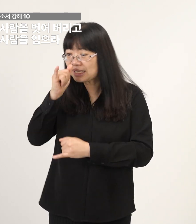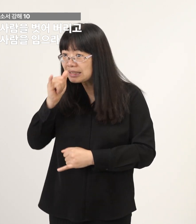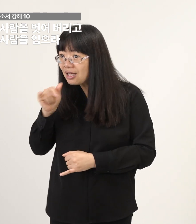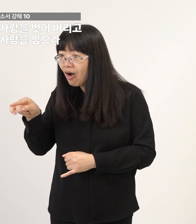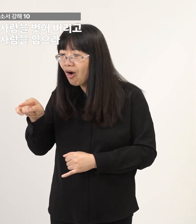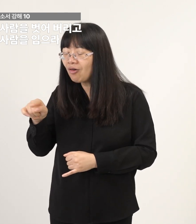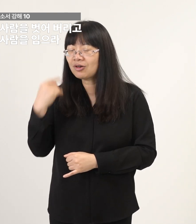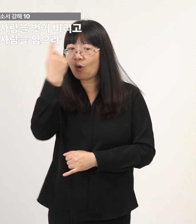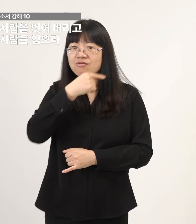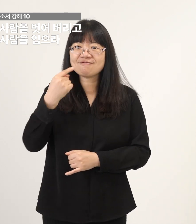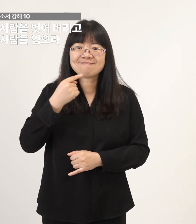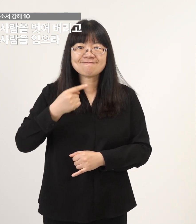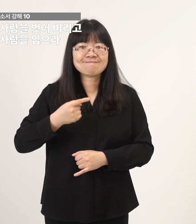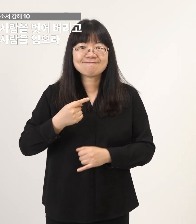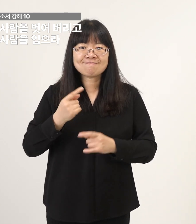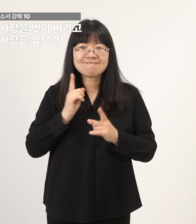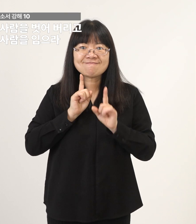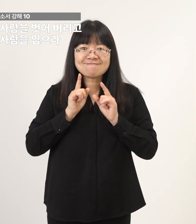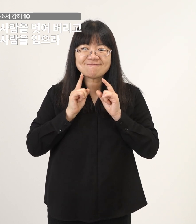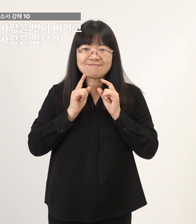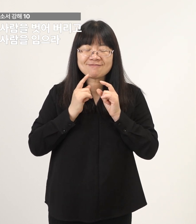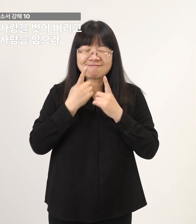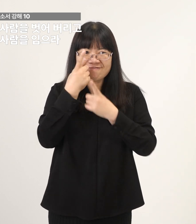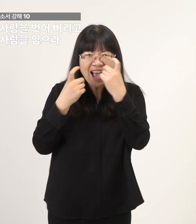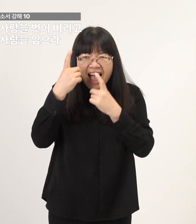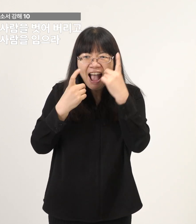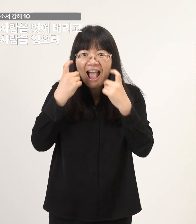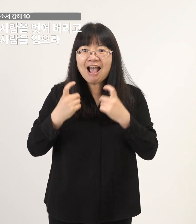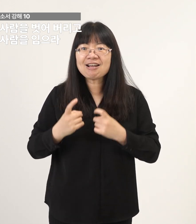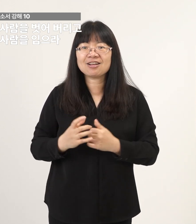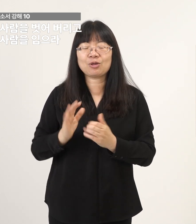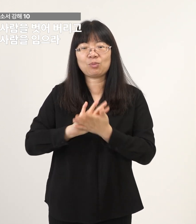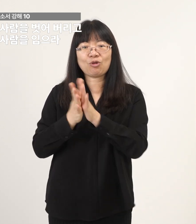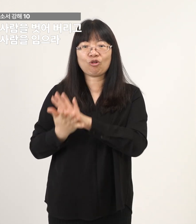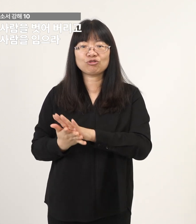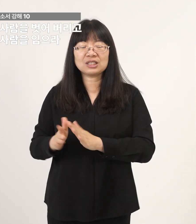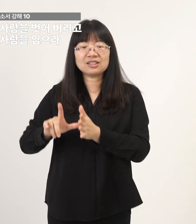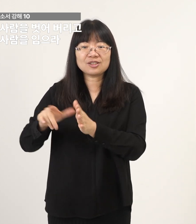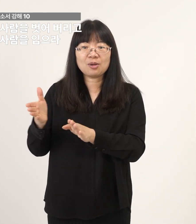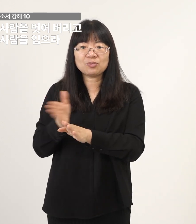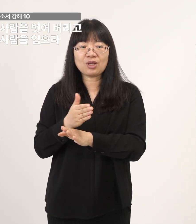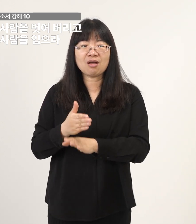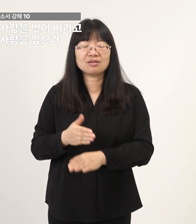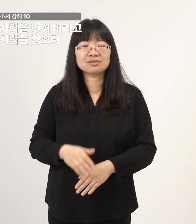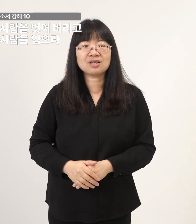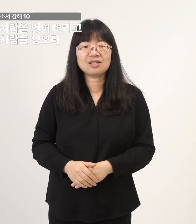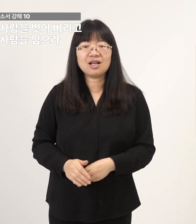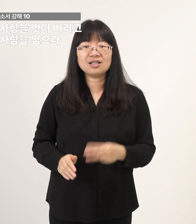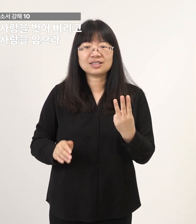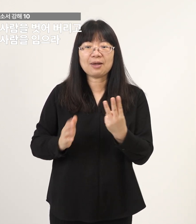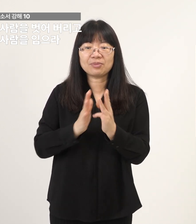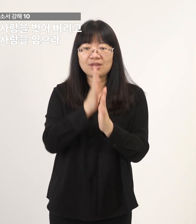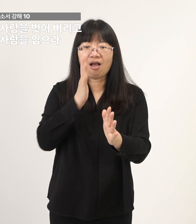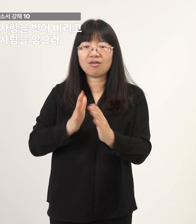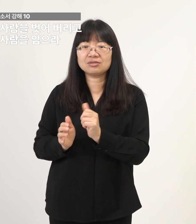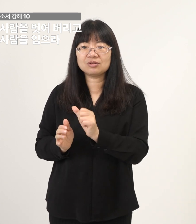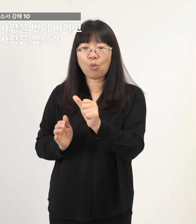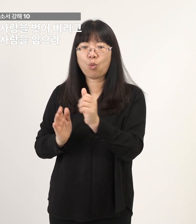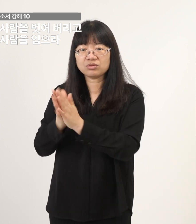이제 얼차려가 시작이 돼요. 그냥 3선의 정렬, 5선의 정렬